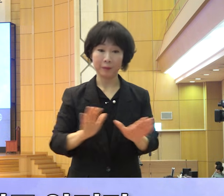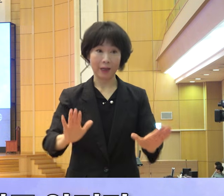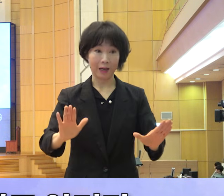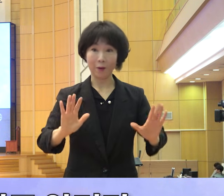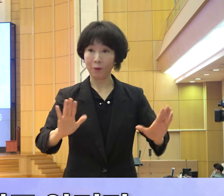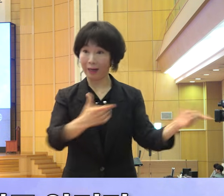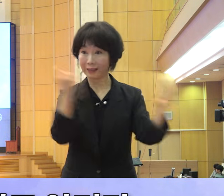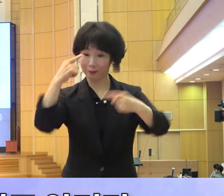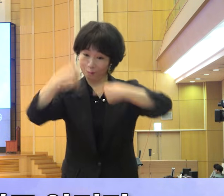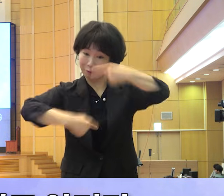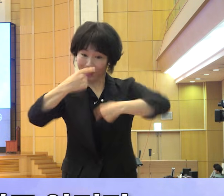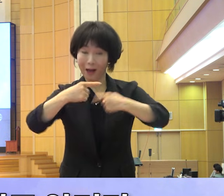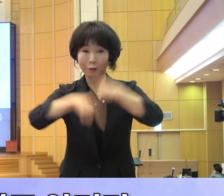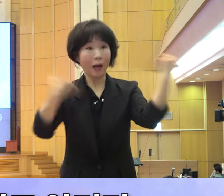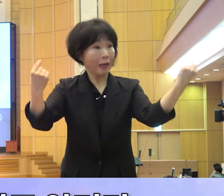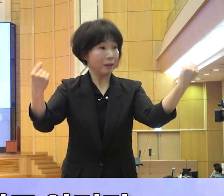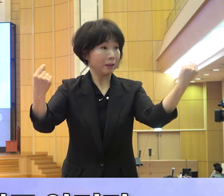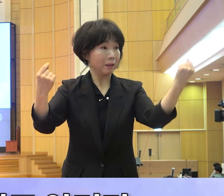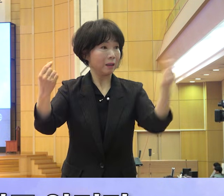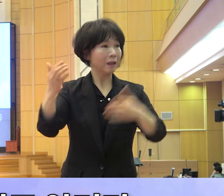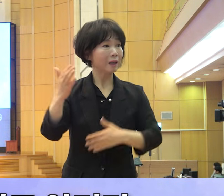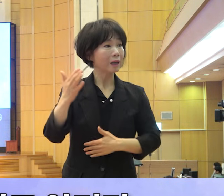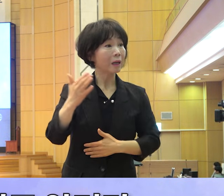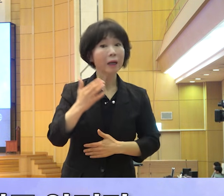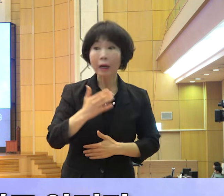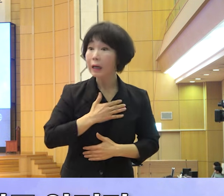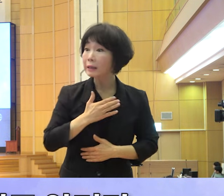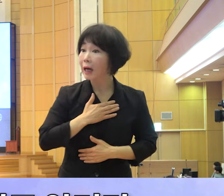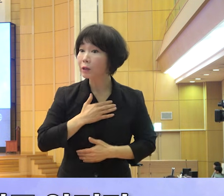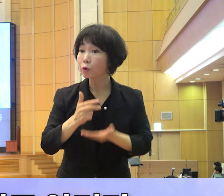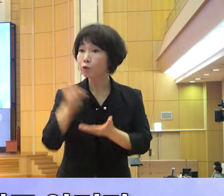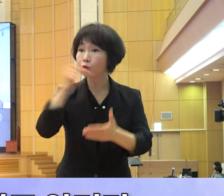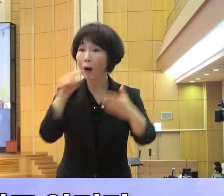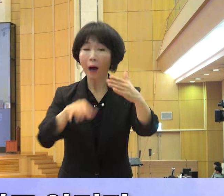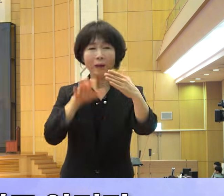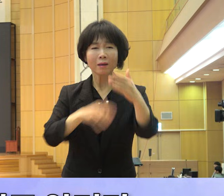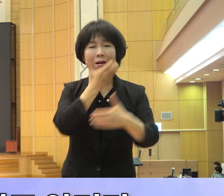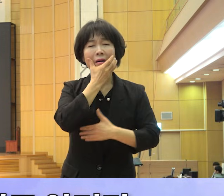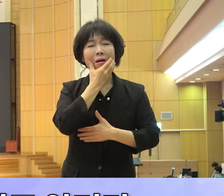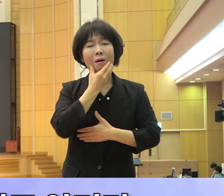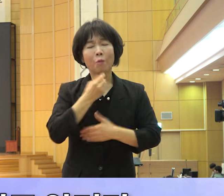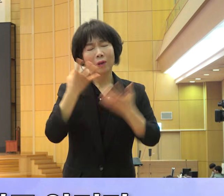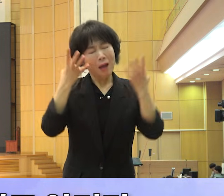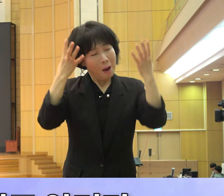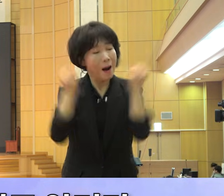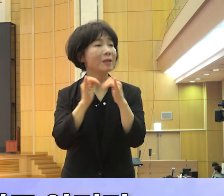옆에 분들과 인사하겠습니다. 우리는 주 안에서 복이 있는 사람입니다.